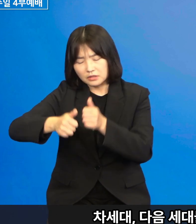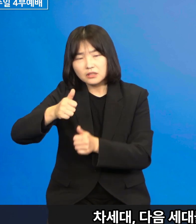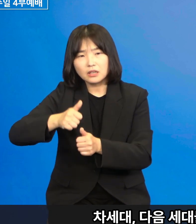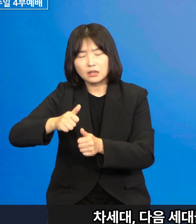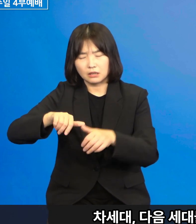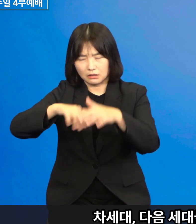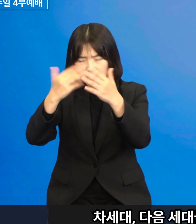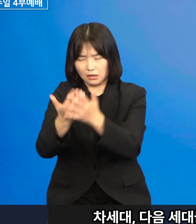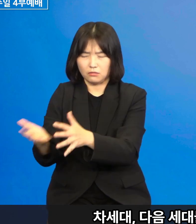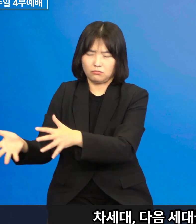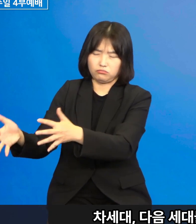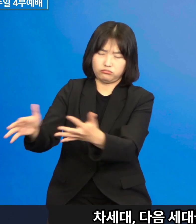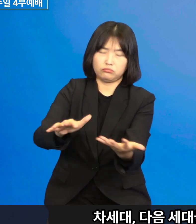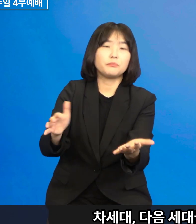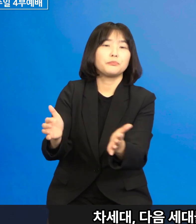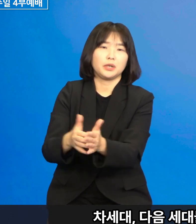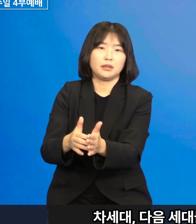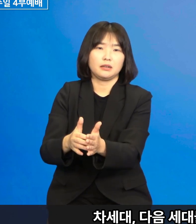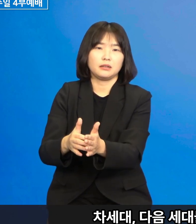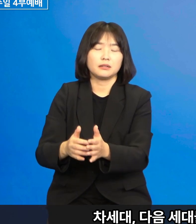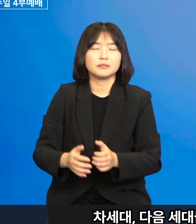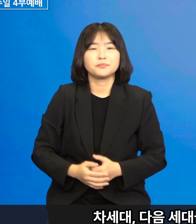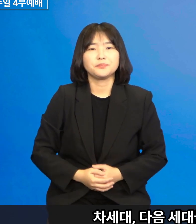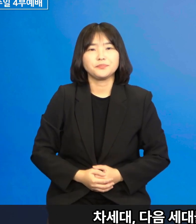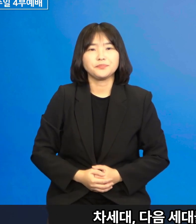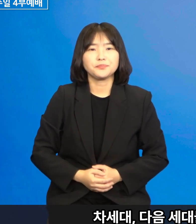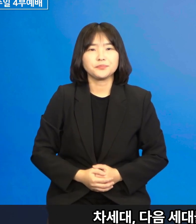다 죽어나간 거예요.